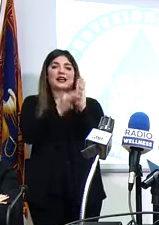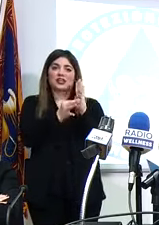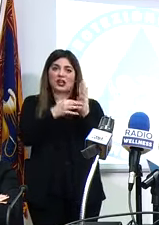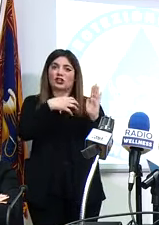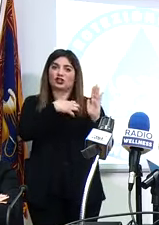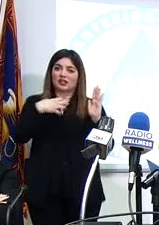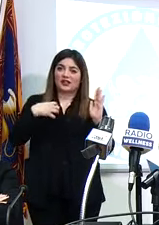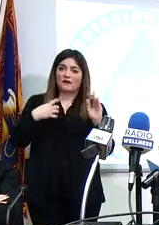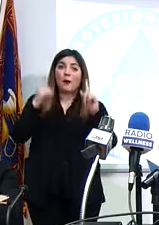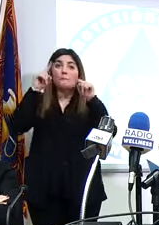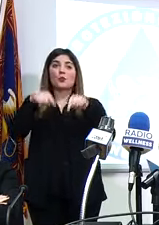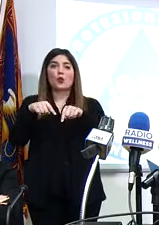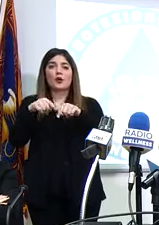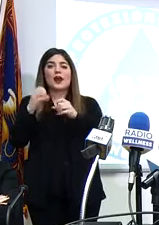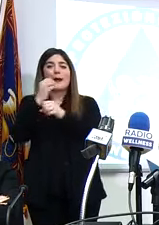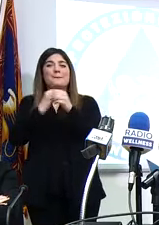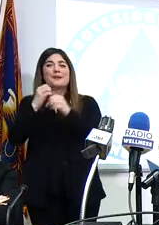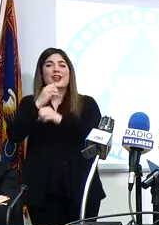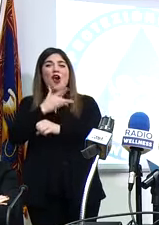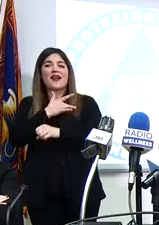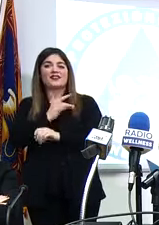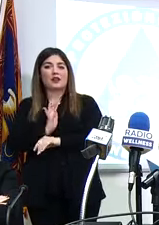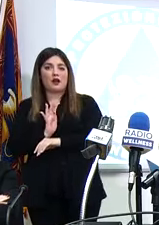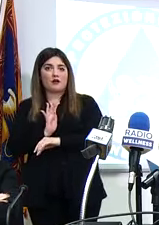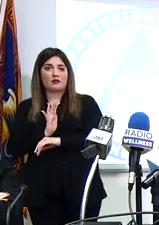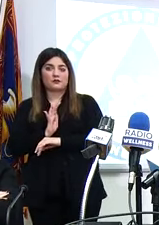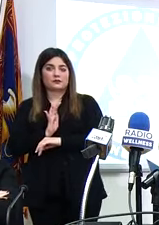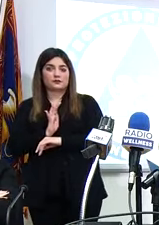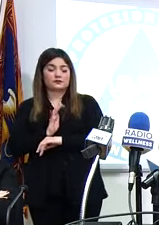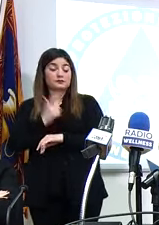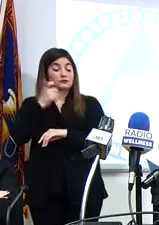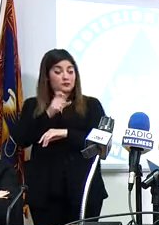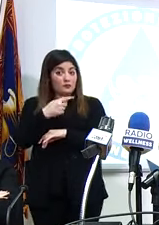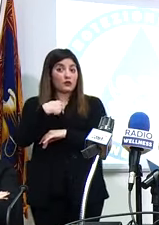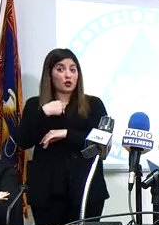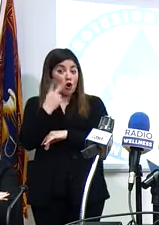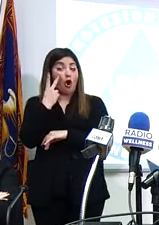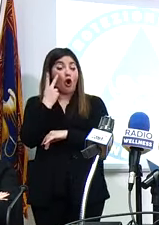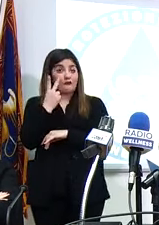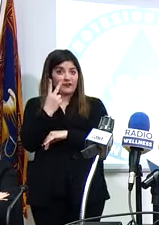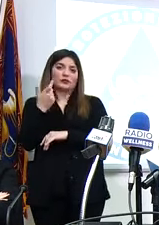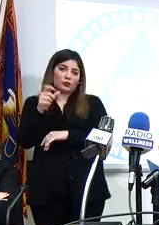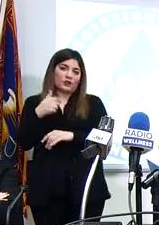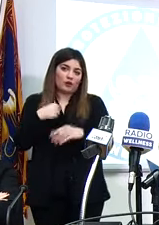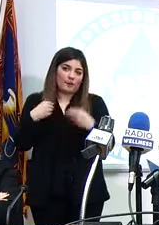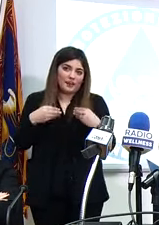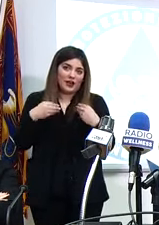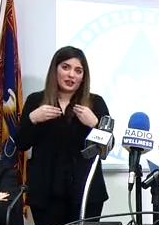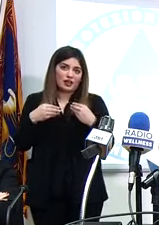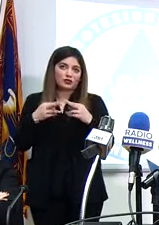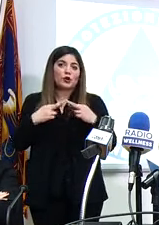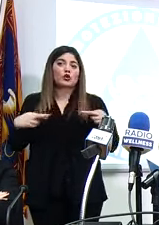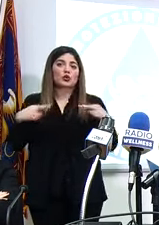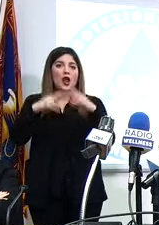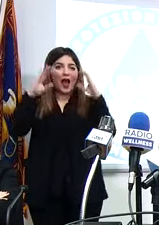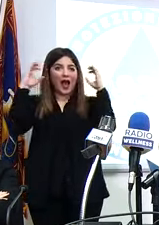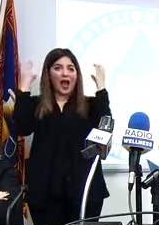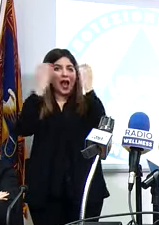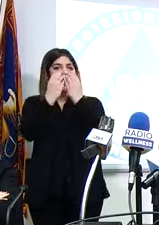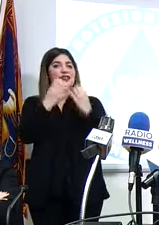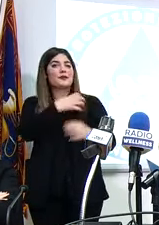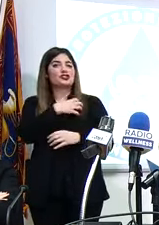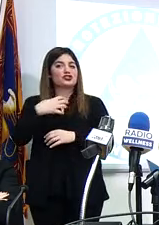perché guardate, mai come stavolta, io ho visto, perché ogni tanto partecipo alle riunioni dell'Accademia delle Scienze tedesca, si